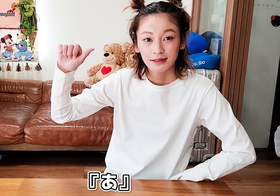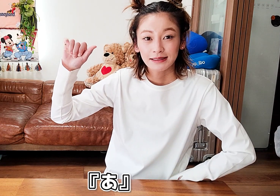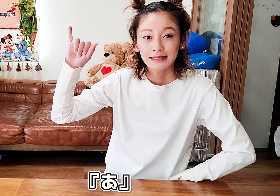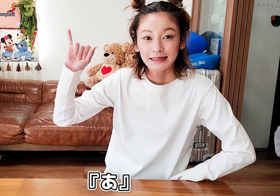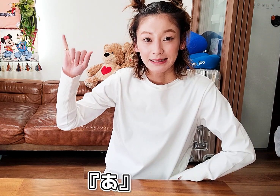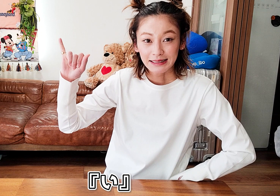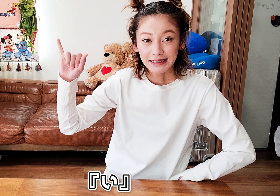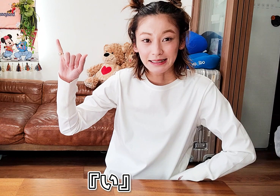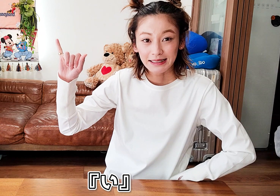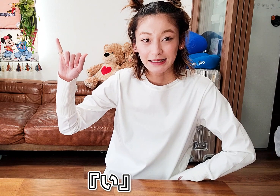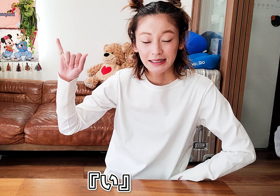い、